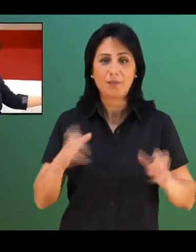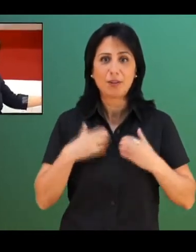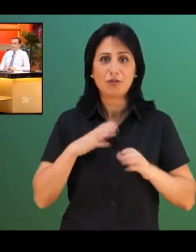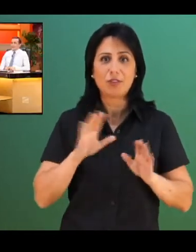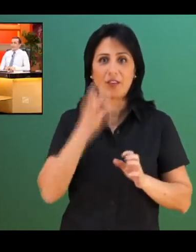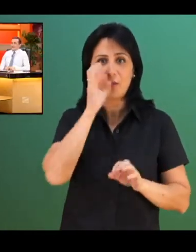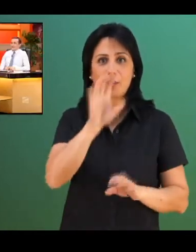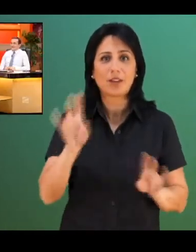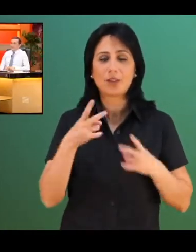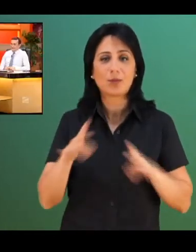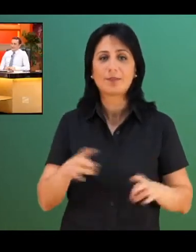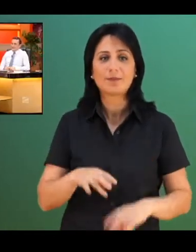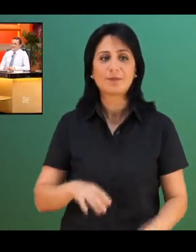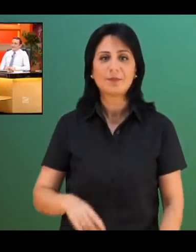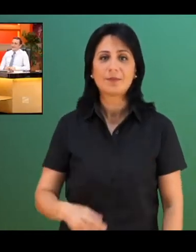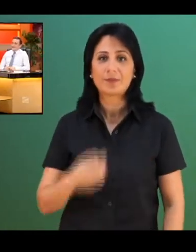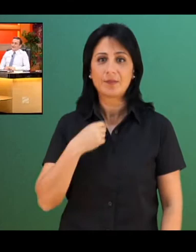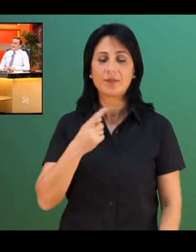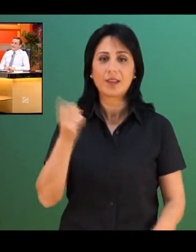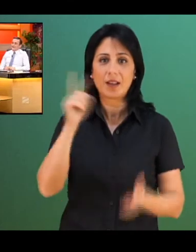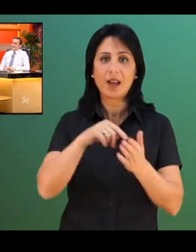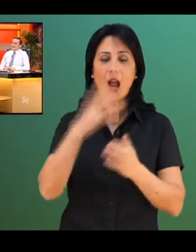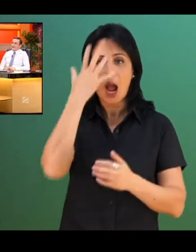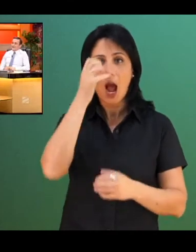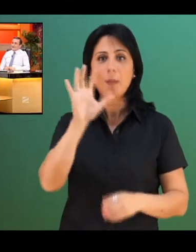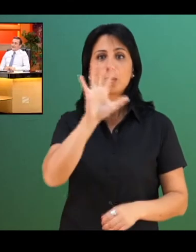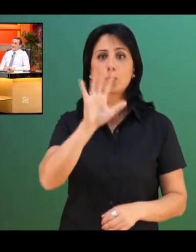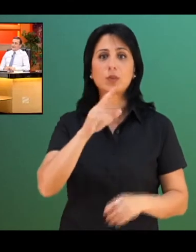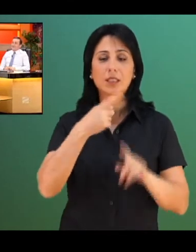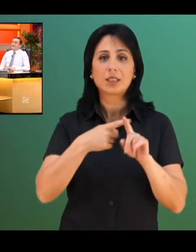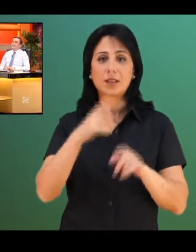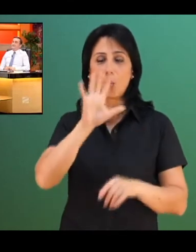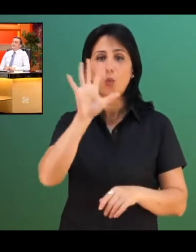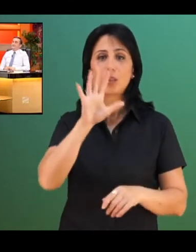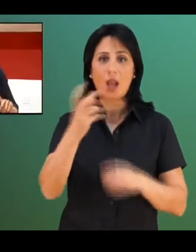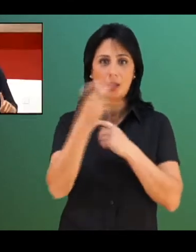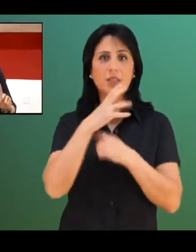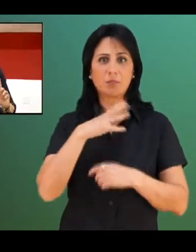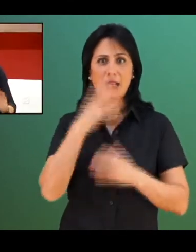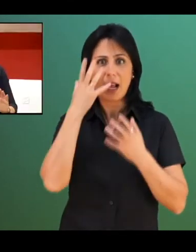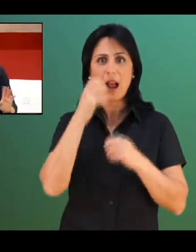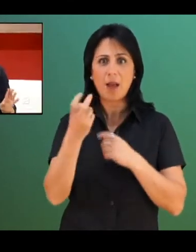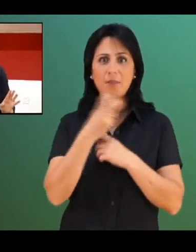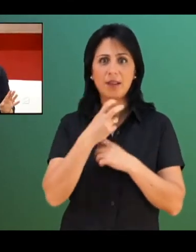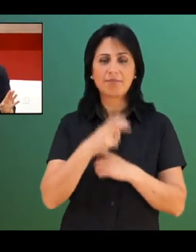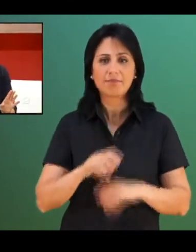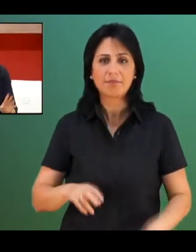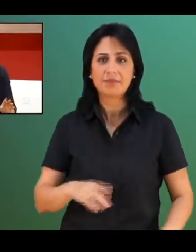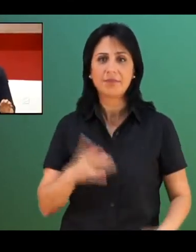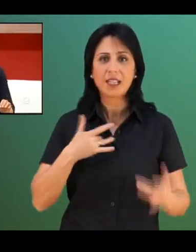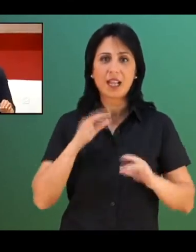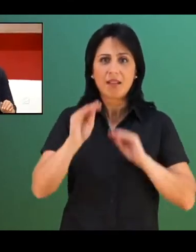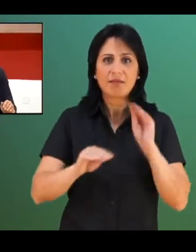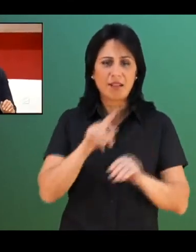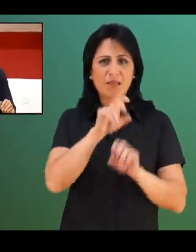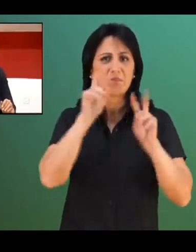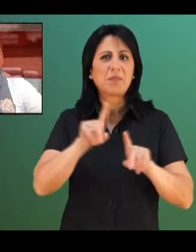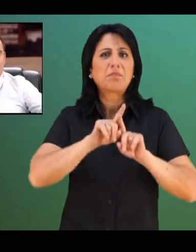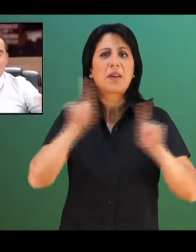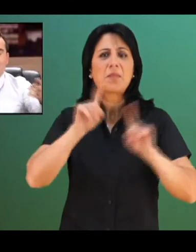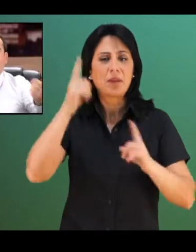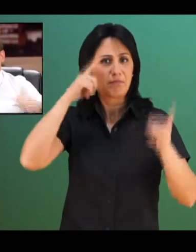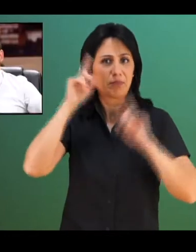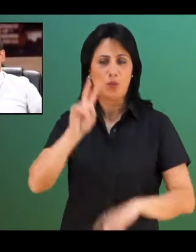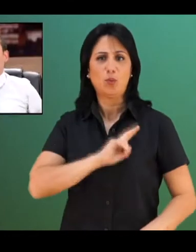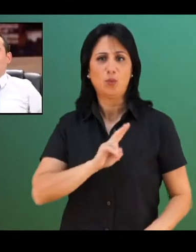ნახევარზე პროფილისთვის. ის ეგეს დადგმული ხო არ გეკონა და რაღაცე სუმი წყოს და ეხა გული მაგულს და ხო და გაშემოვიდეს კიდე. ტარიელი